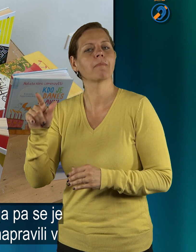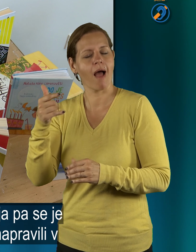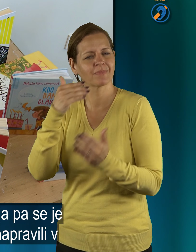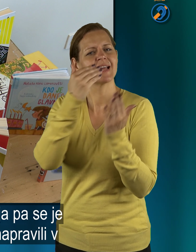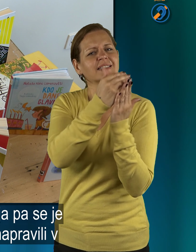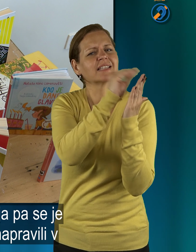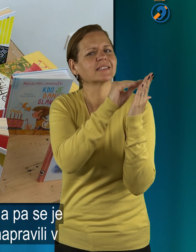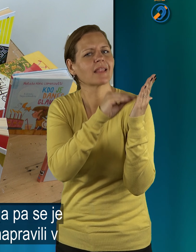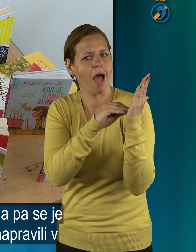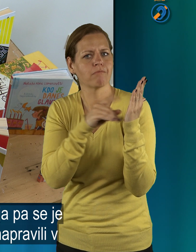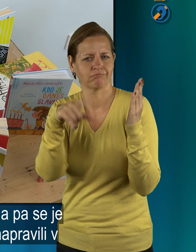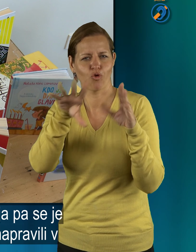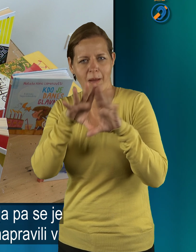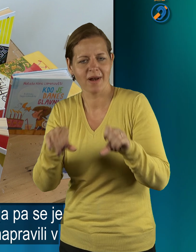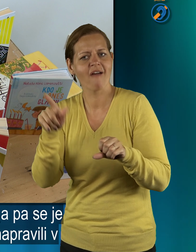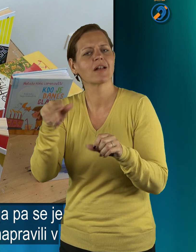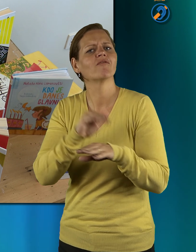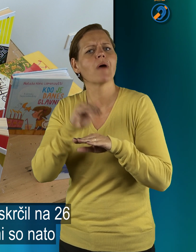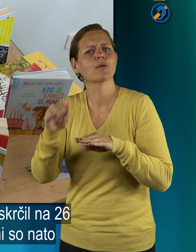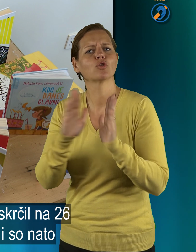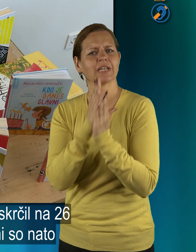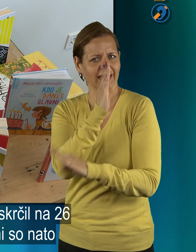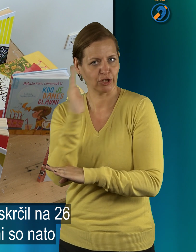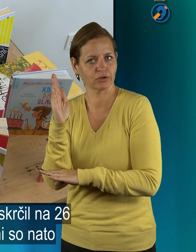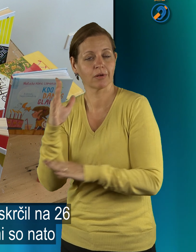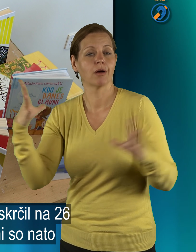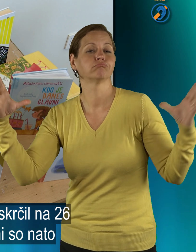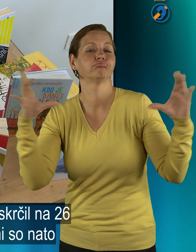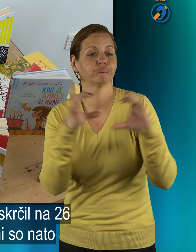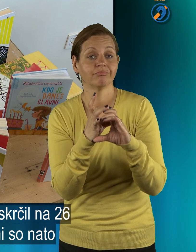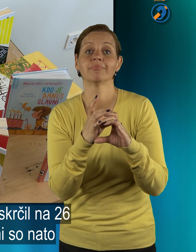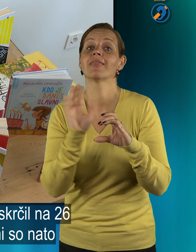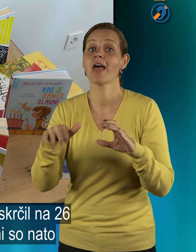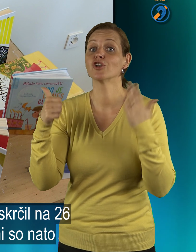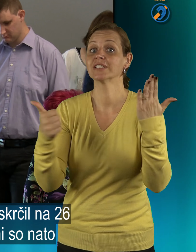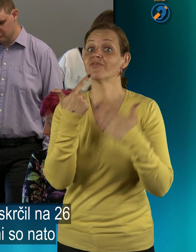na 26 knjig, med katerimi so nato izbrali omenjeno deseterico.